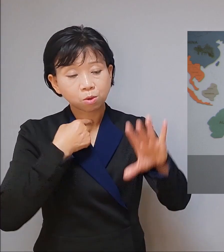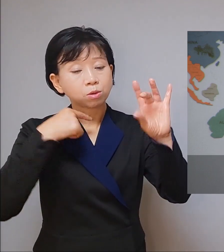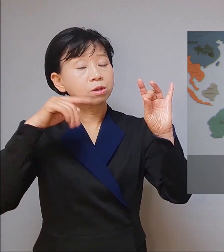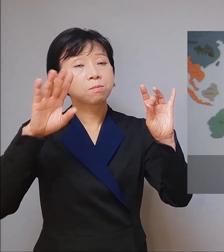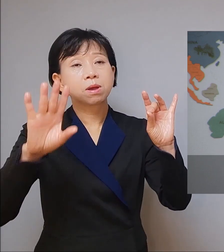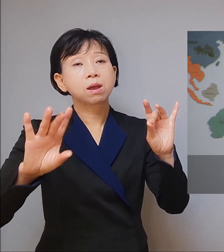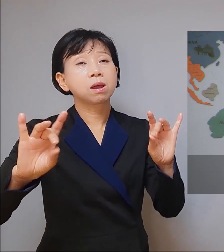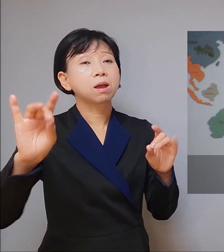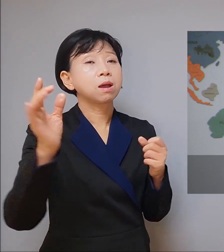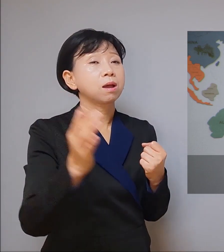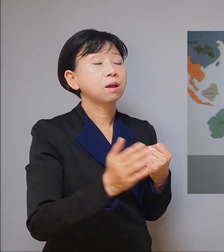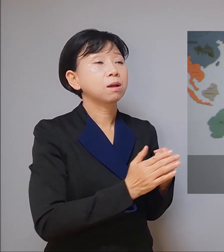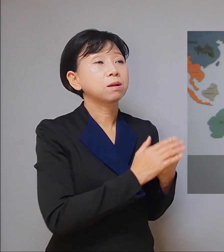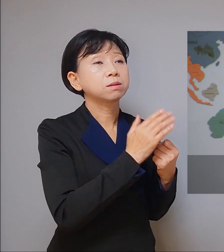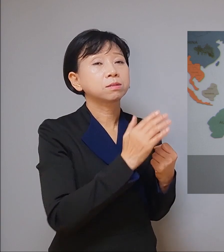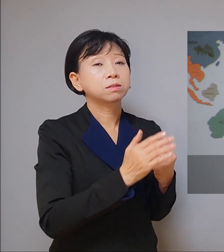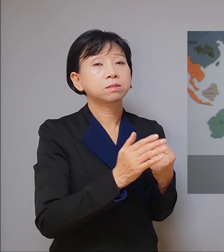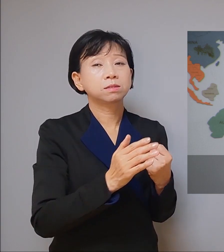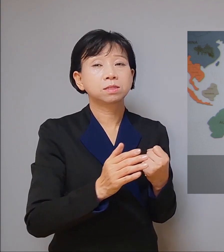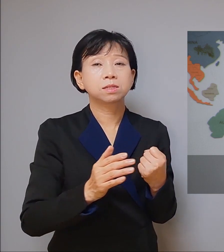줄이고 목이